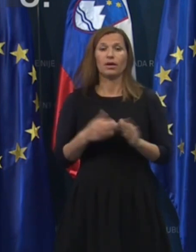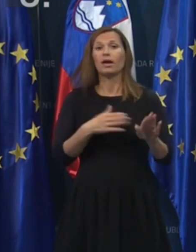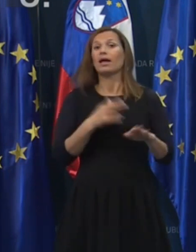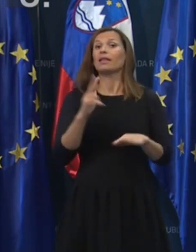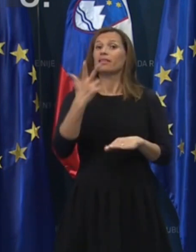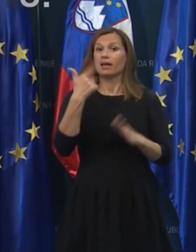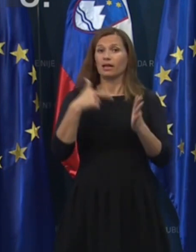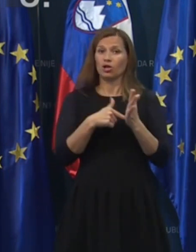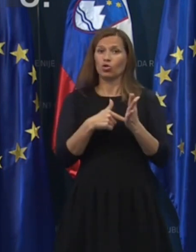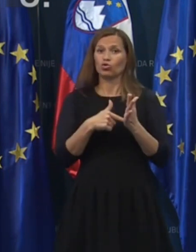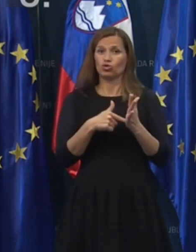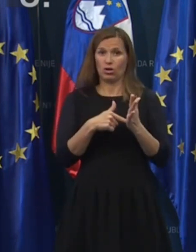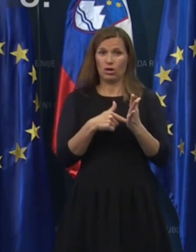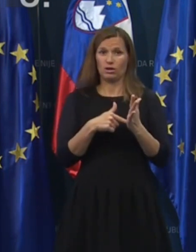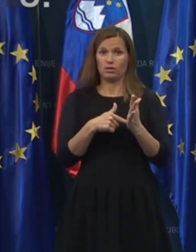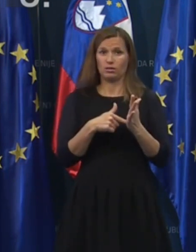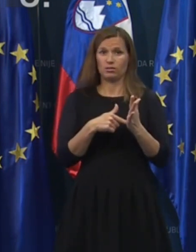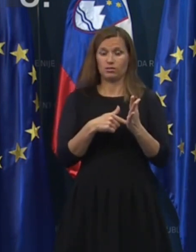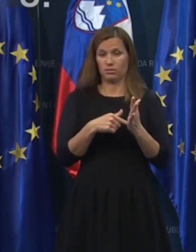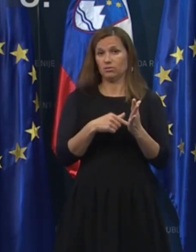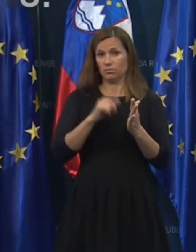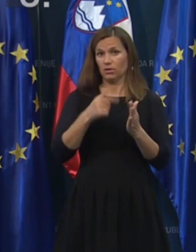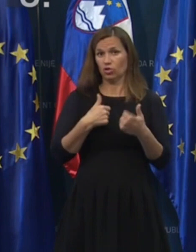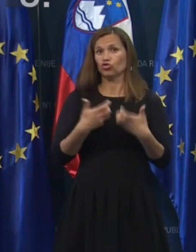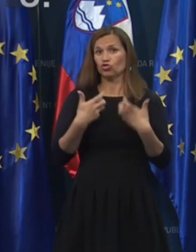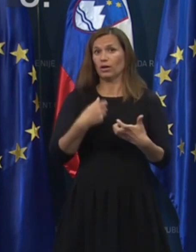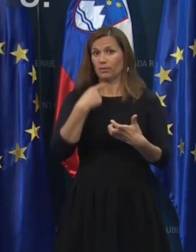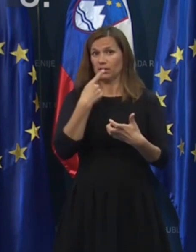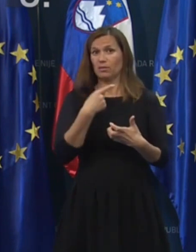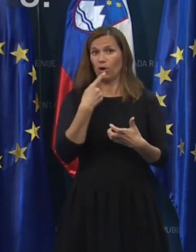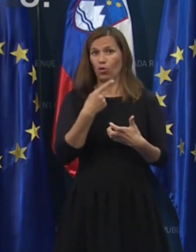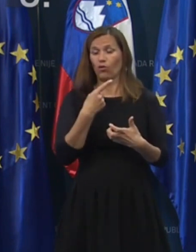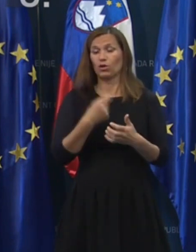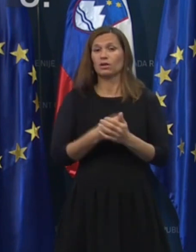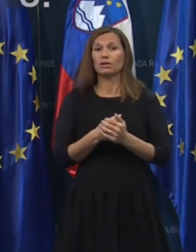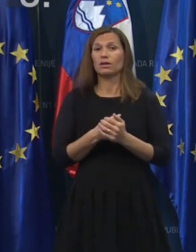Tretja točka, o kateri želim nekaj spregovoriti, je